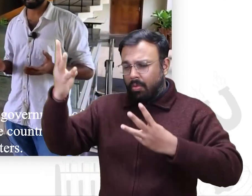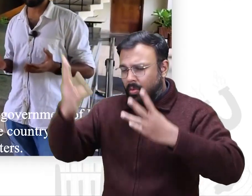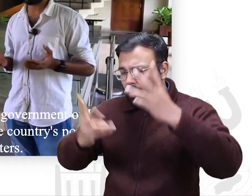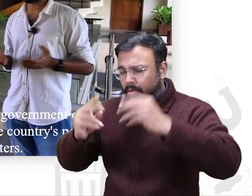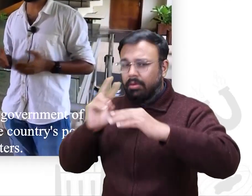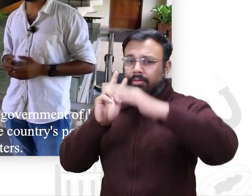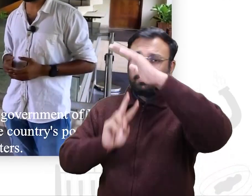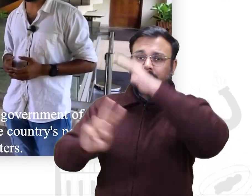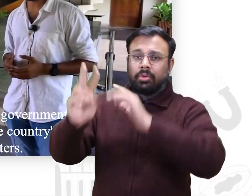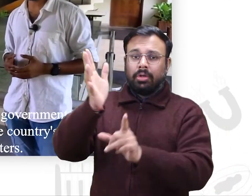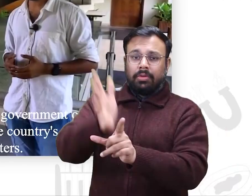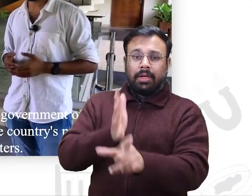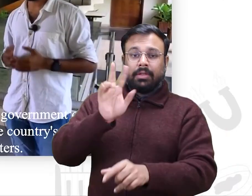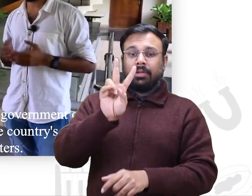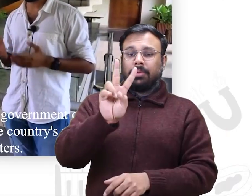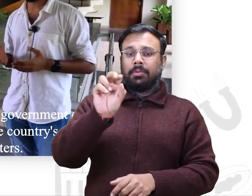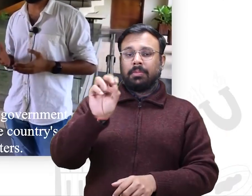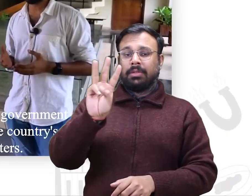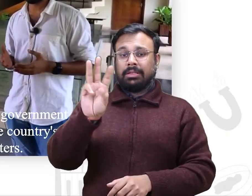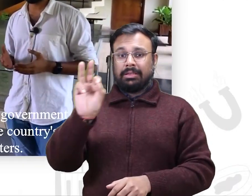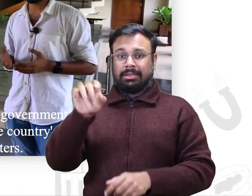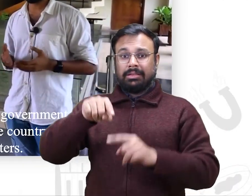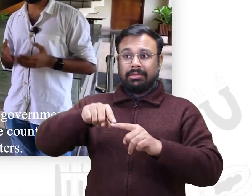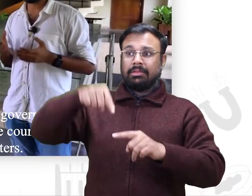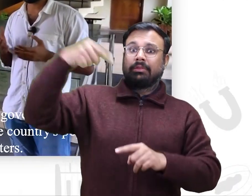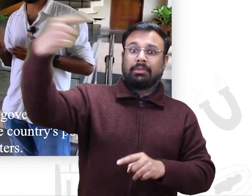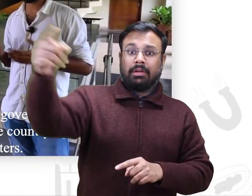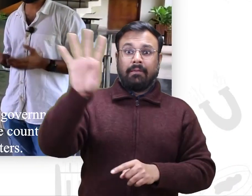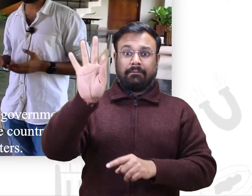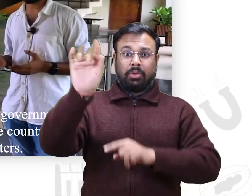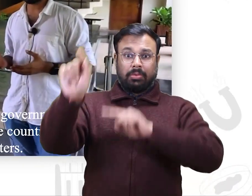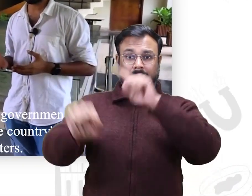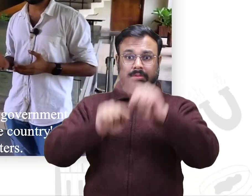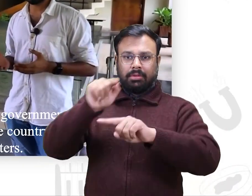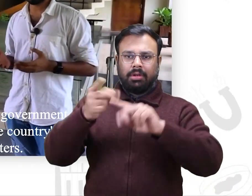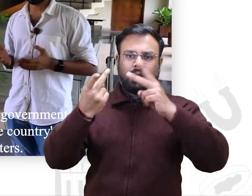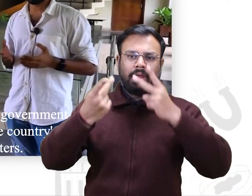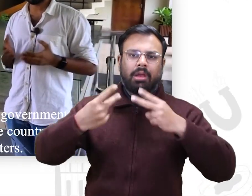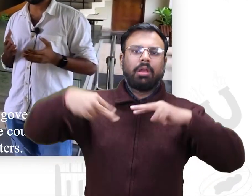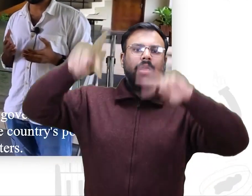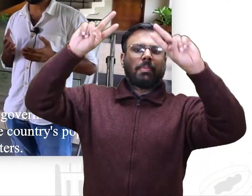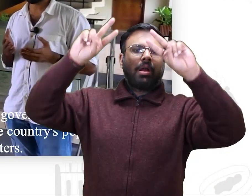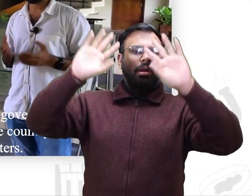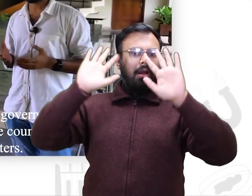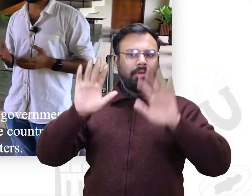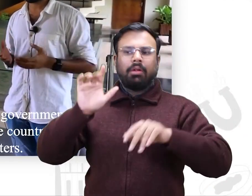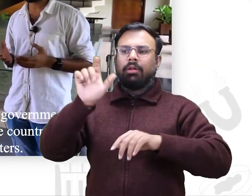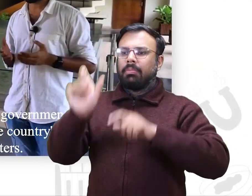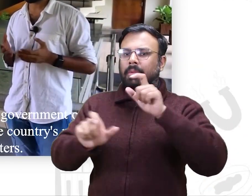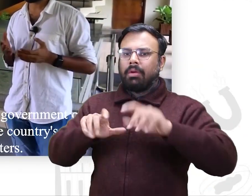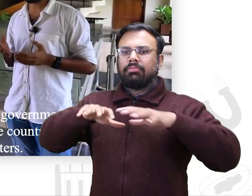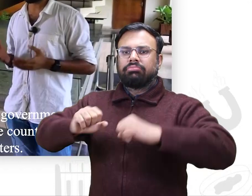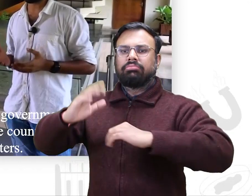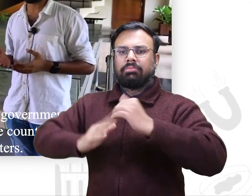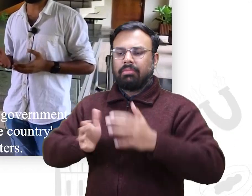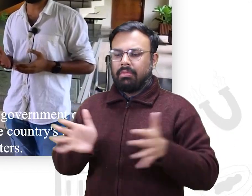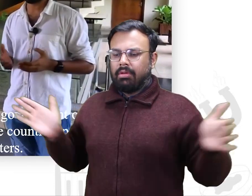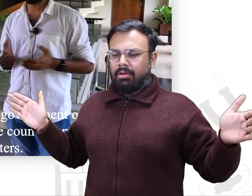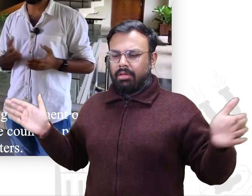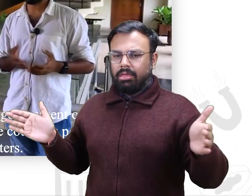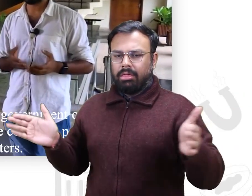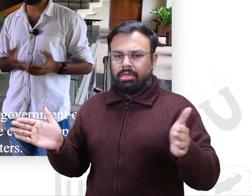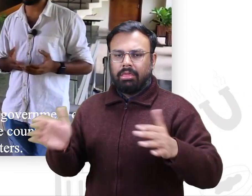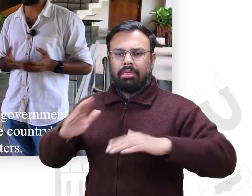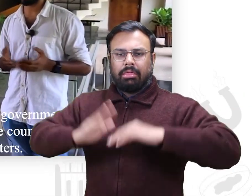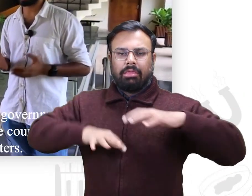Commission of the Government of India had an estimate that by 2030, More than 40% of the country's population will be